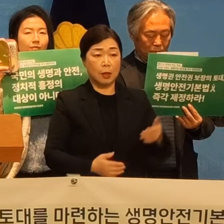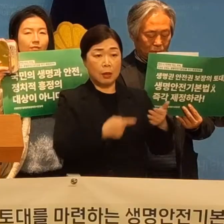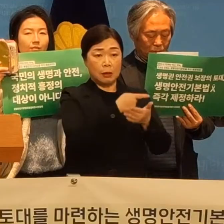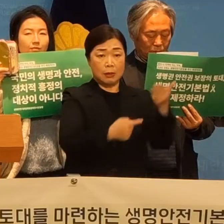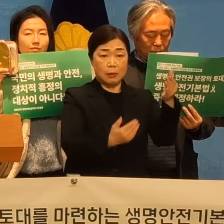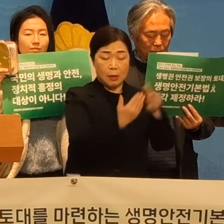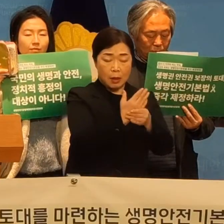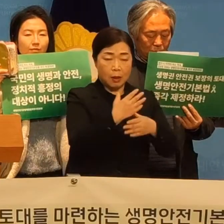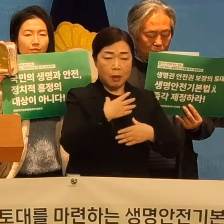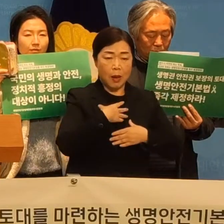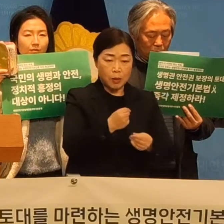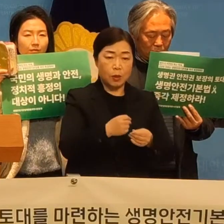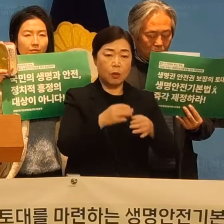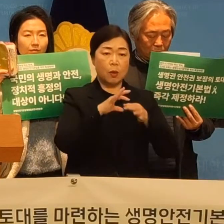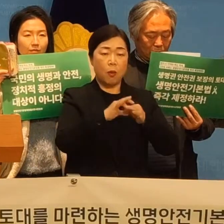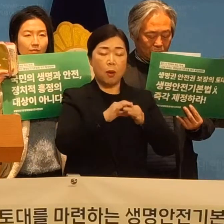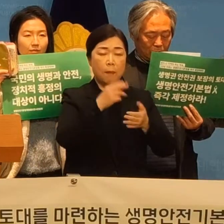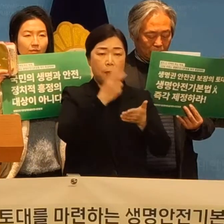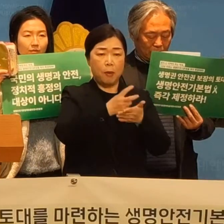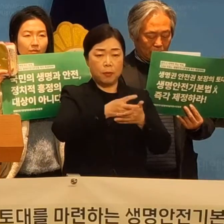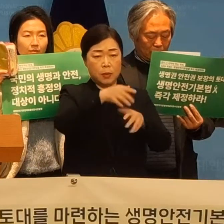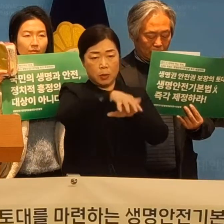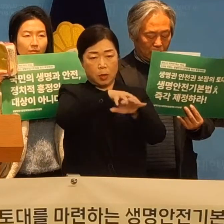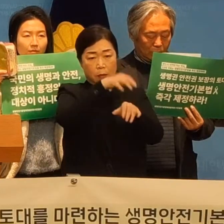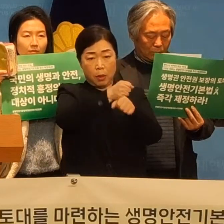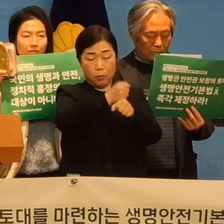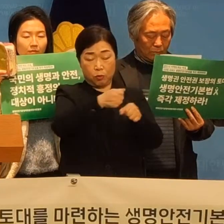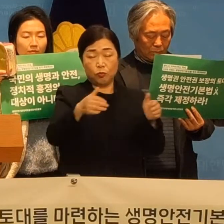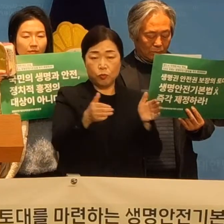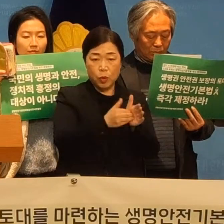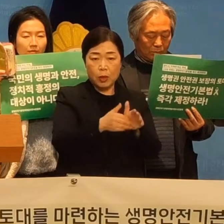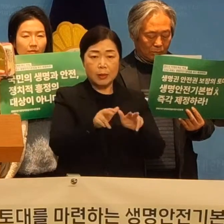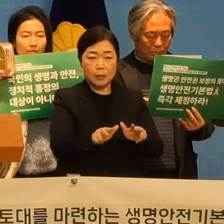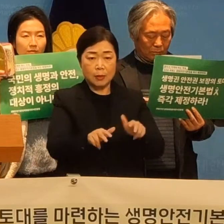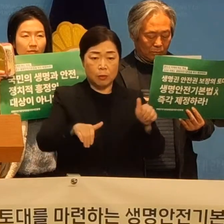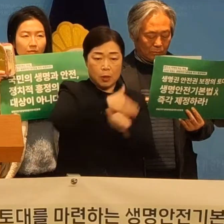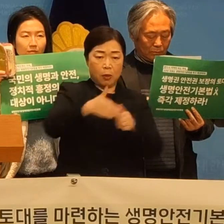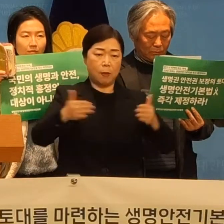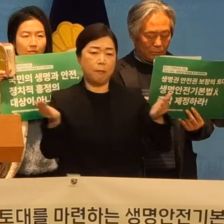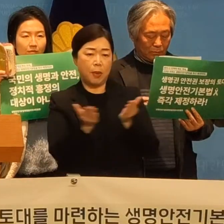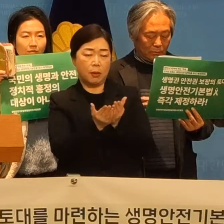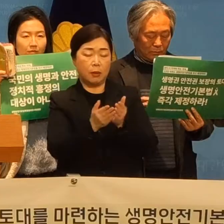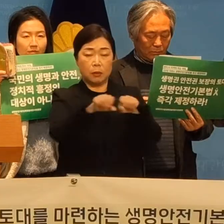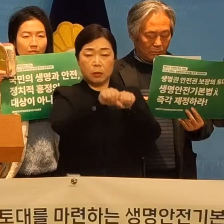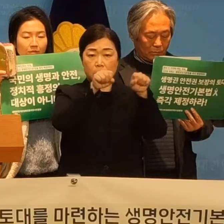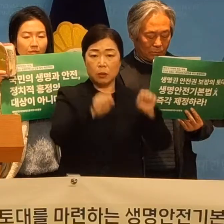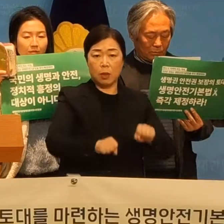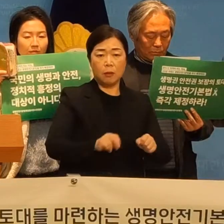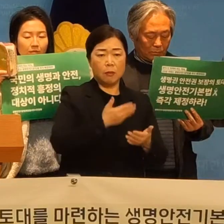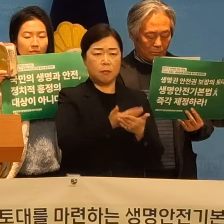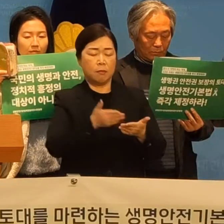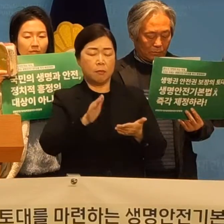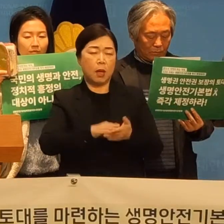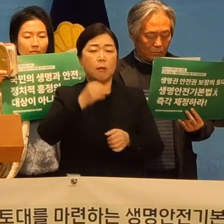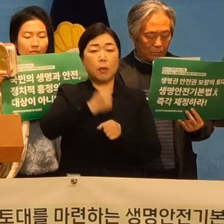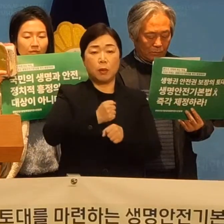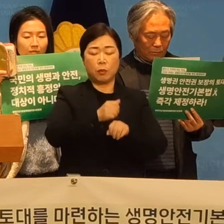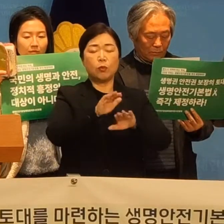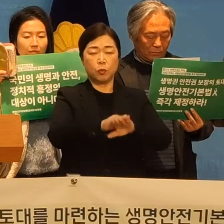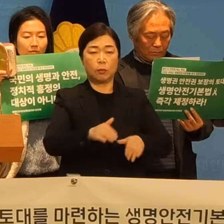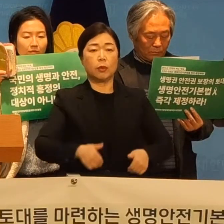안전 관련 법 체계를 정비하고 현실에 맞게 시스템을 개혁해야